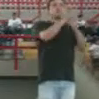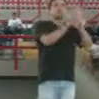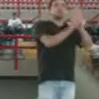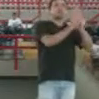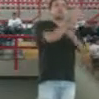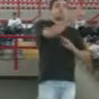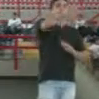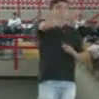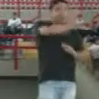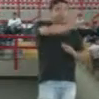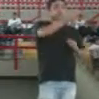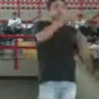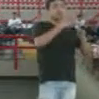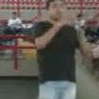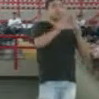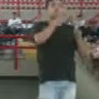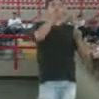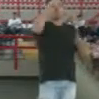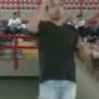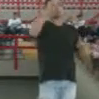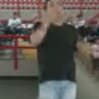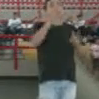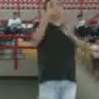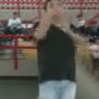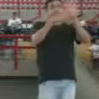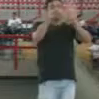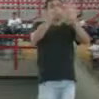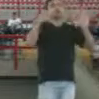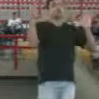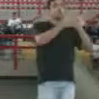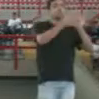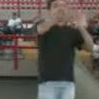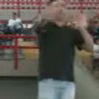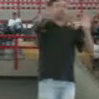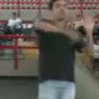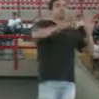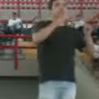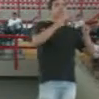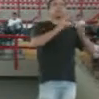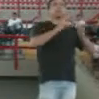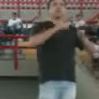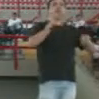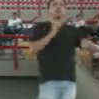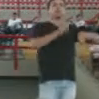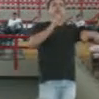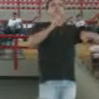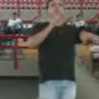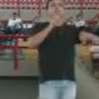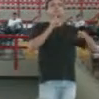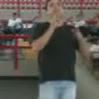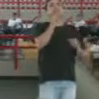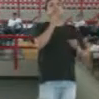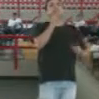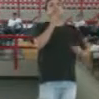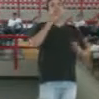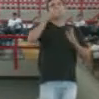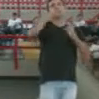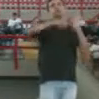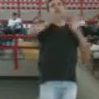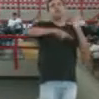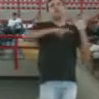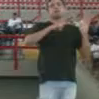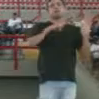XIX. Cultura de massa é o tipo de texto que todo mundo lê porque está na moda. Estava na moda ler